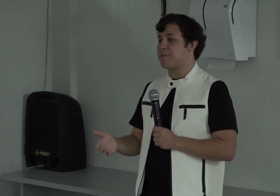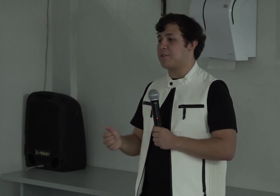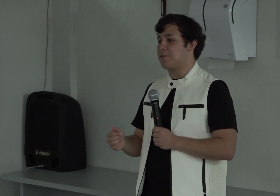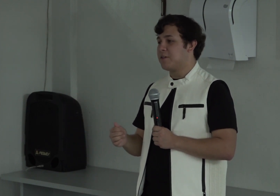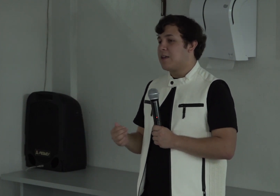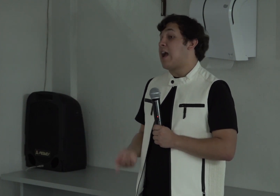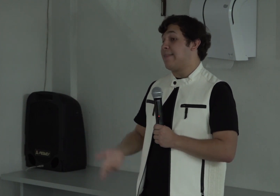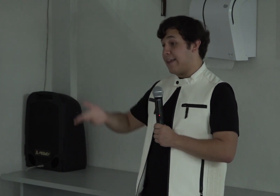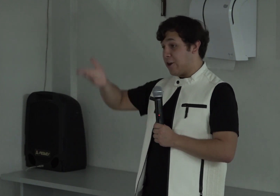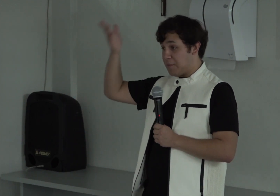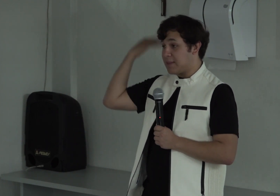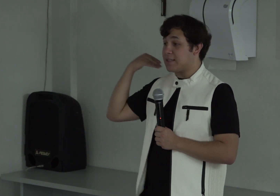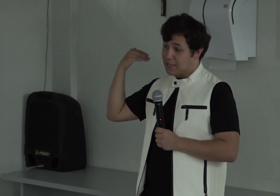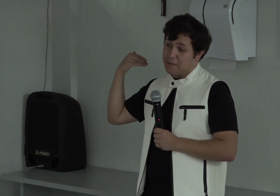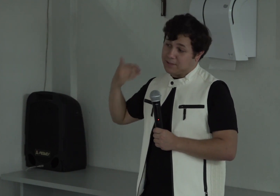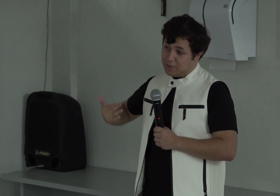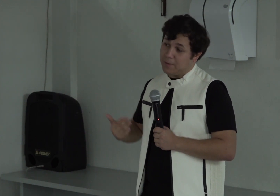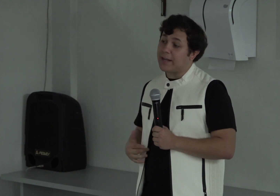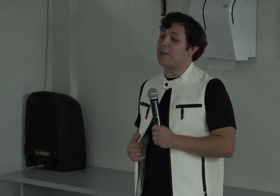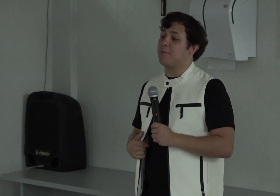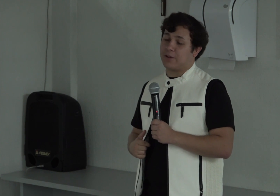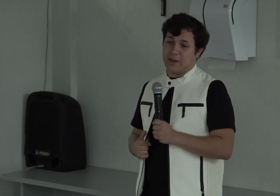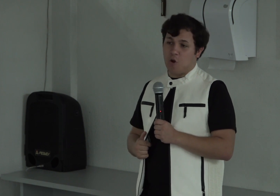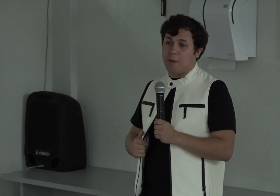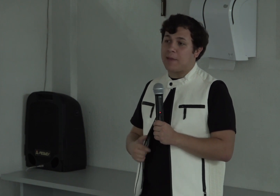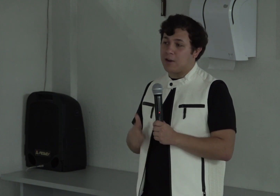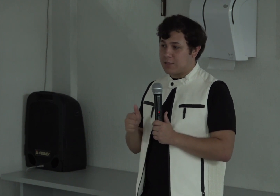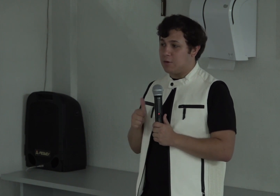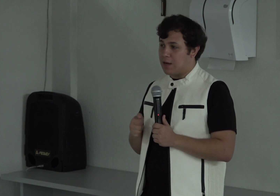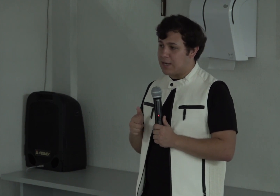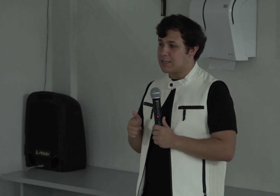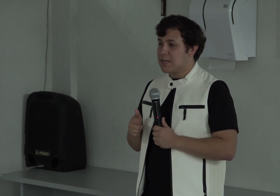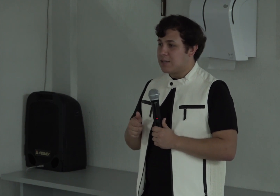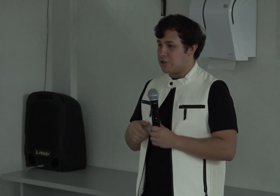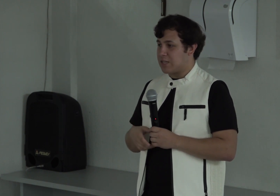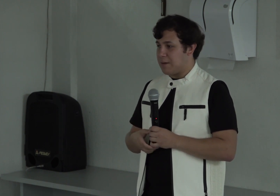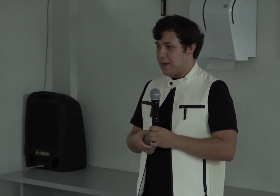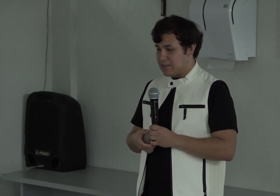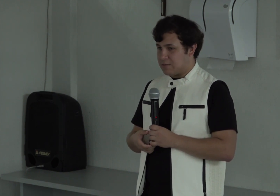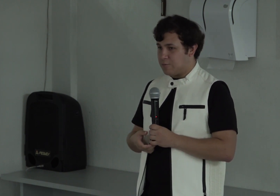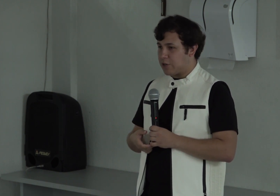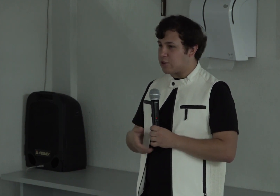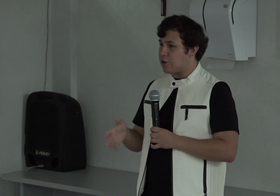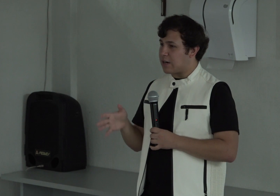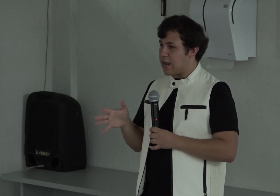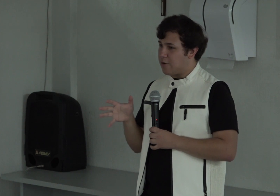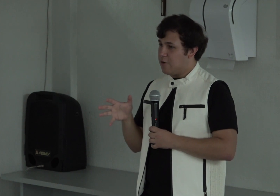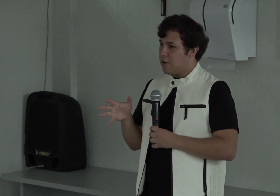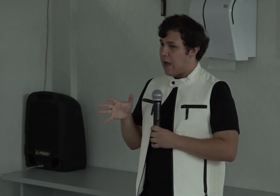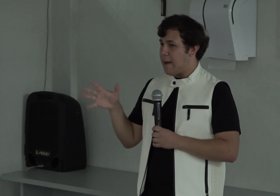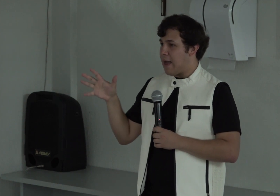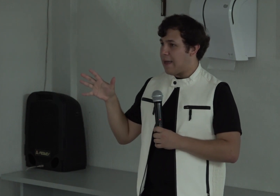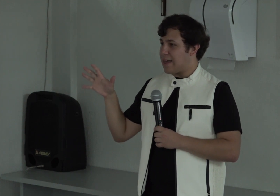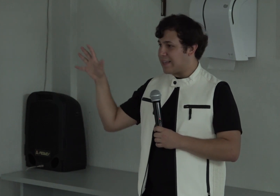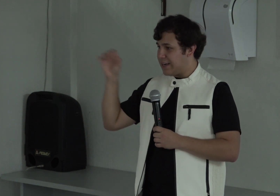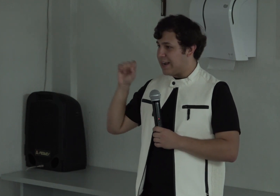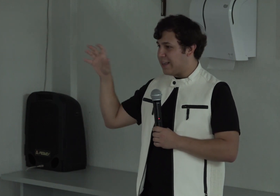adaptando. Anteriormente sí era más complicado porque no había los celulares, entonces era más un poquito raro adquirir el